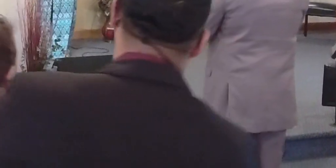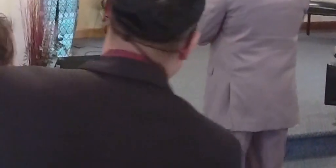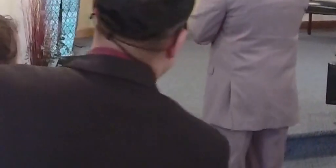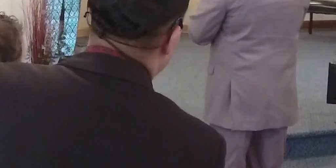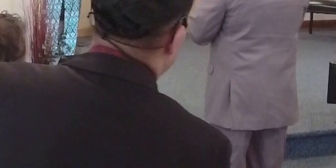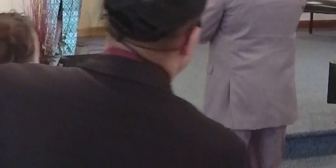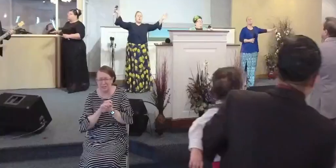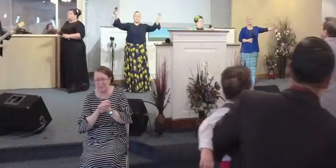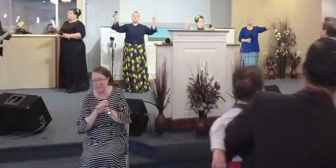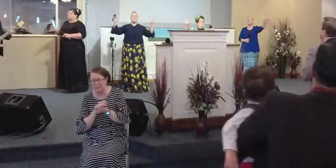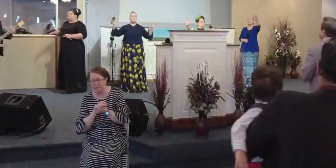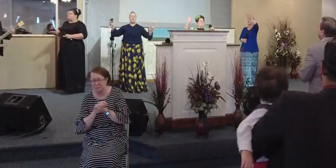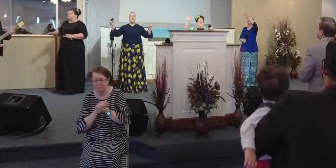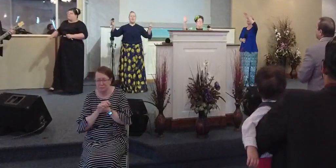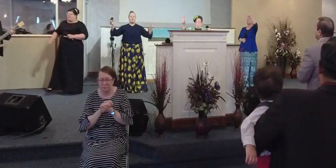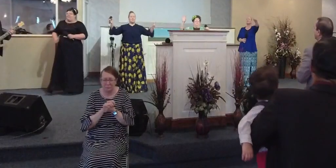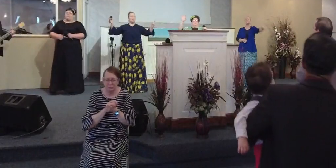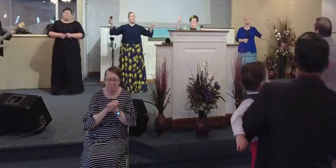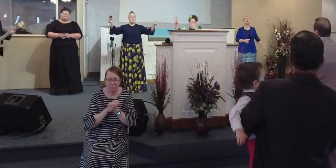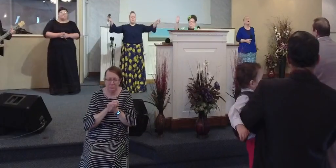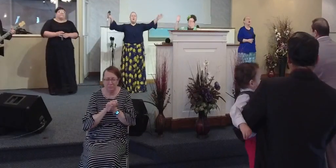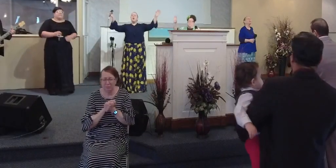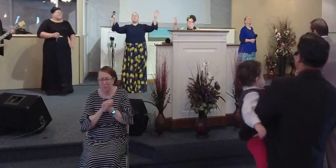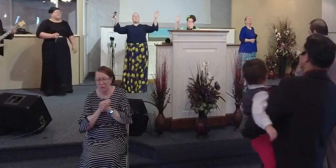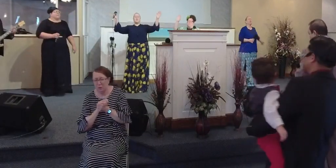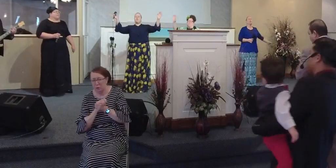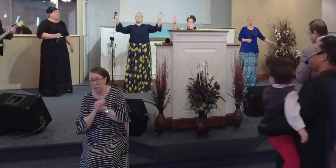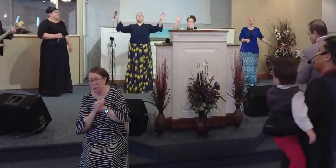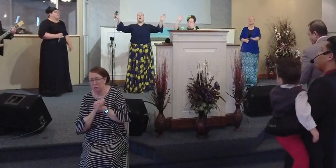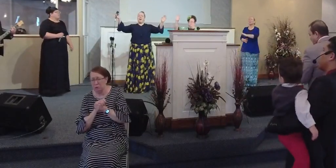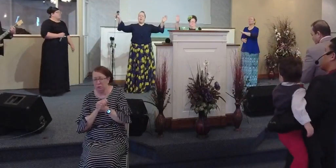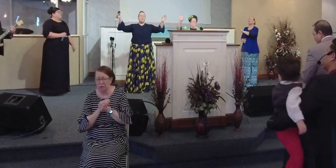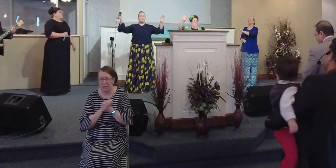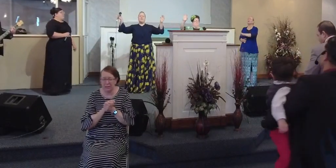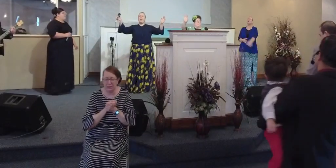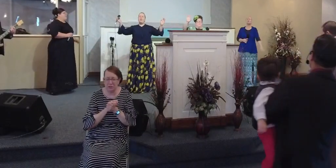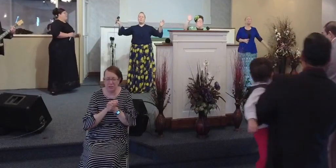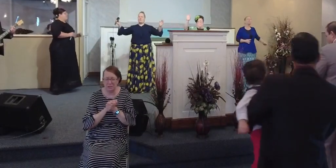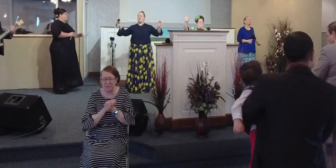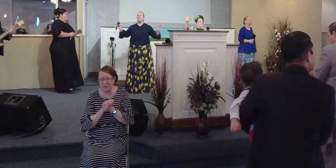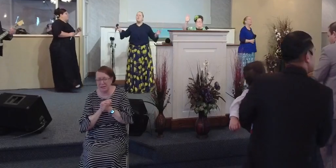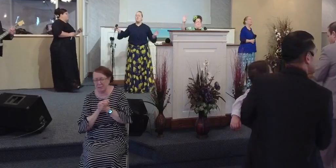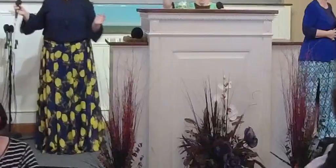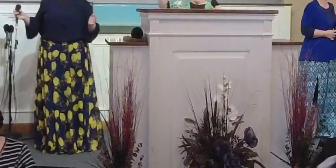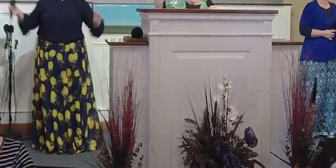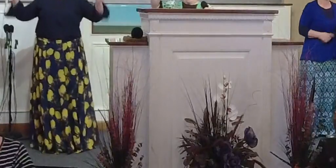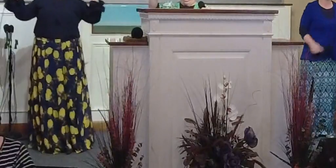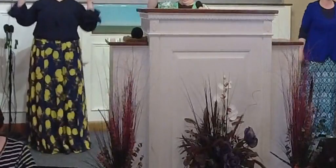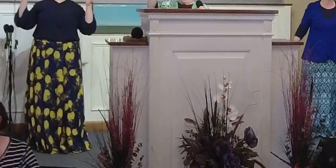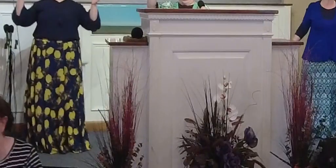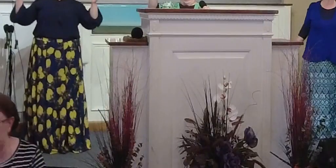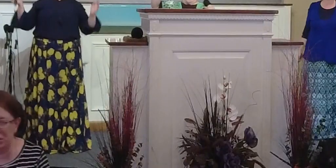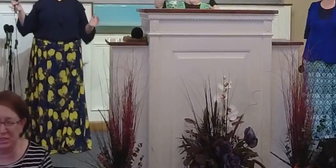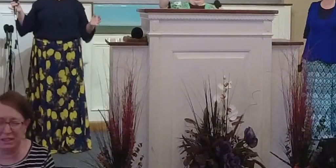en tu santo nombre, Dios. Su familia son salvos en tu santo nombre, Jesús. Padre,